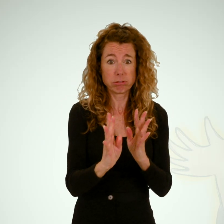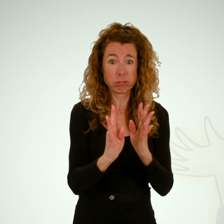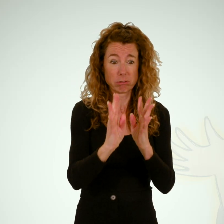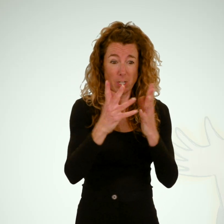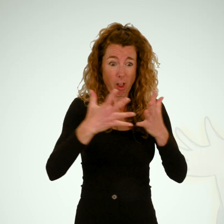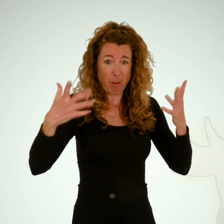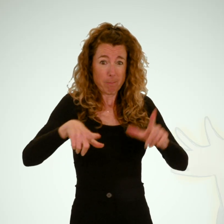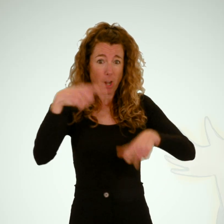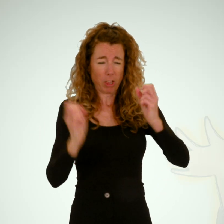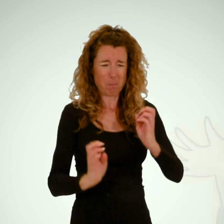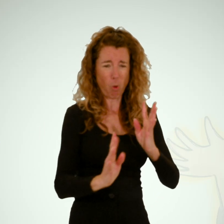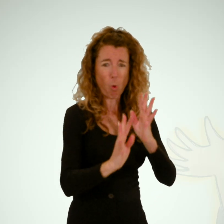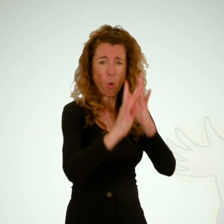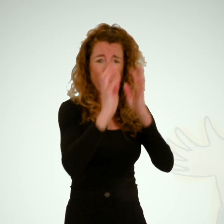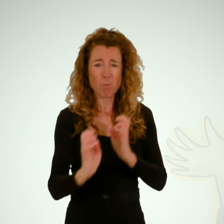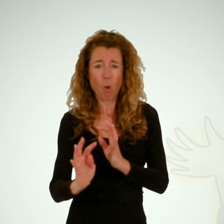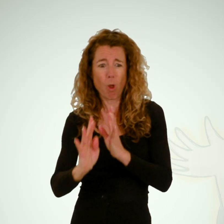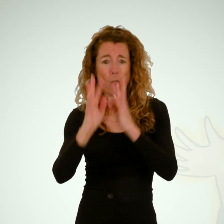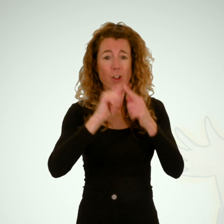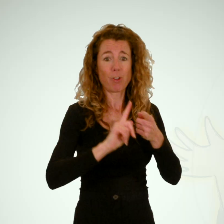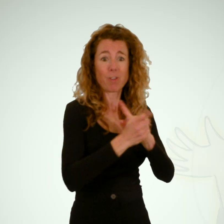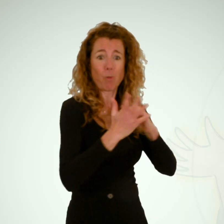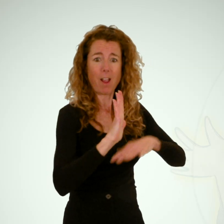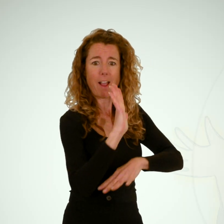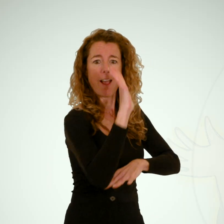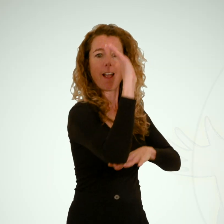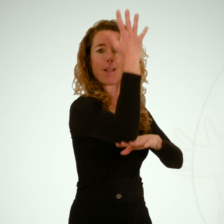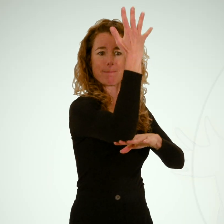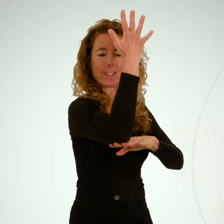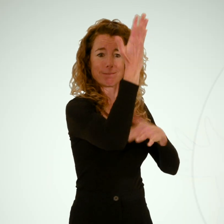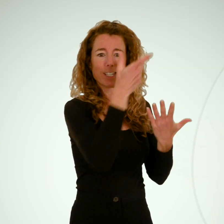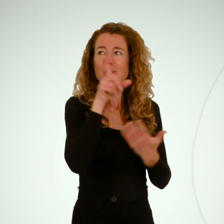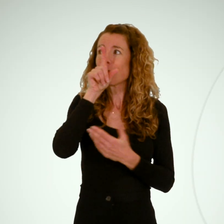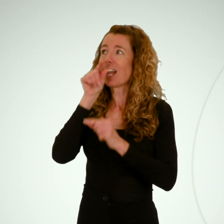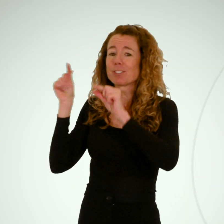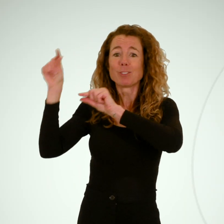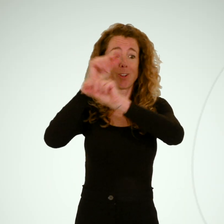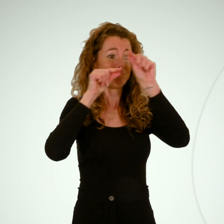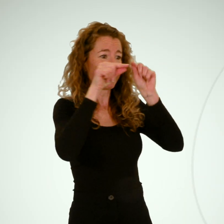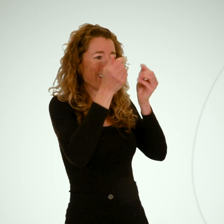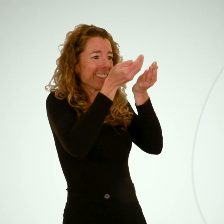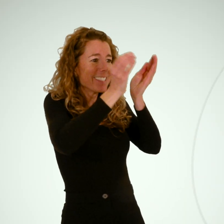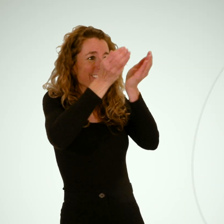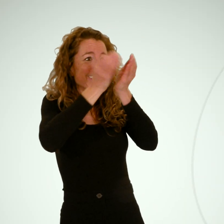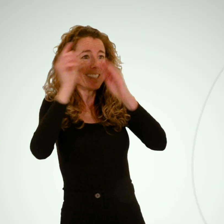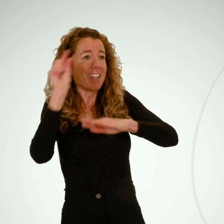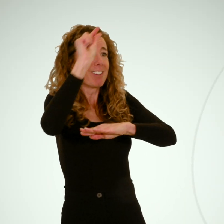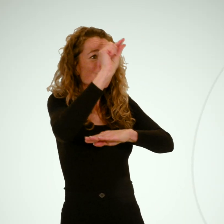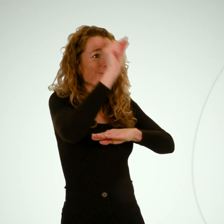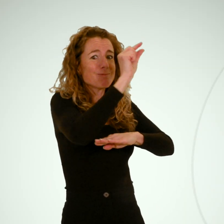mais quand elle a poussé, c'est la plus grande des plantes. Elle devient un arbre et les oiseaux